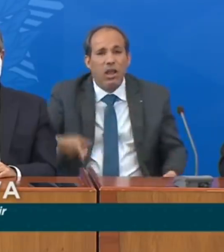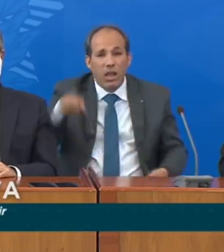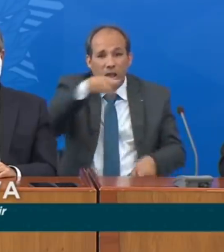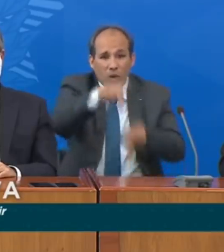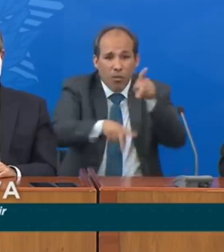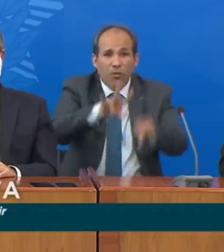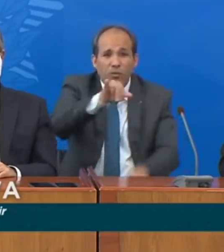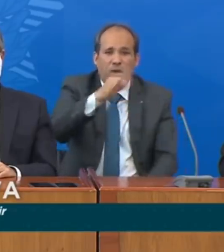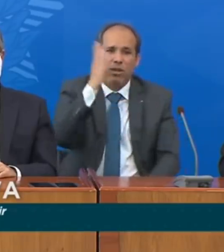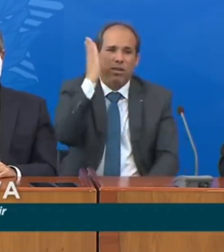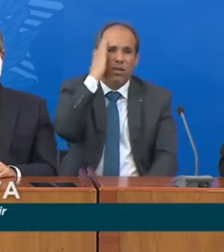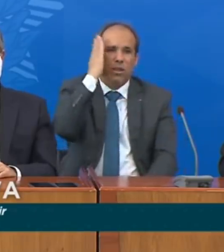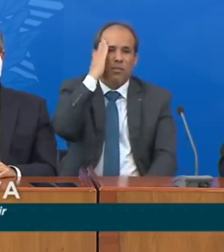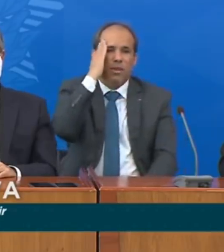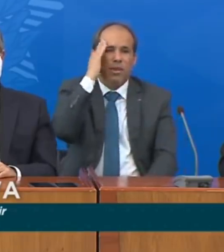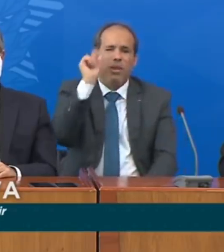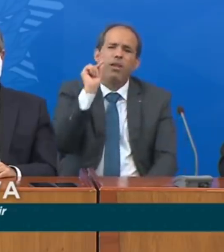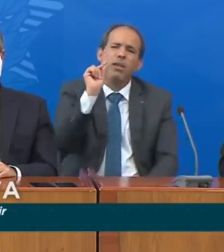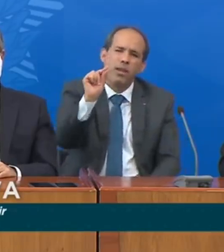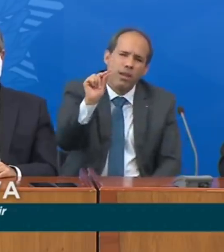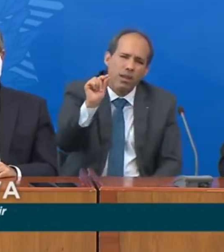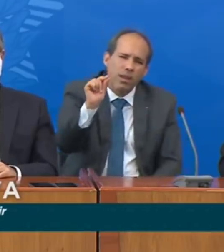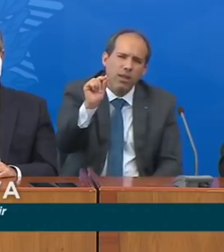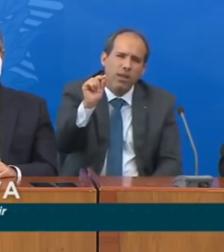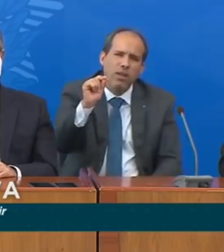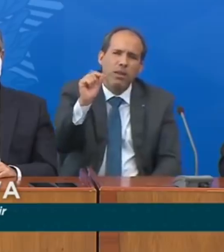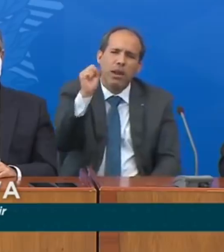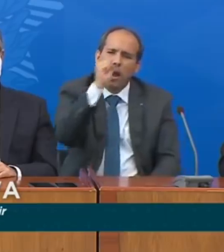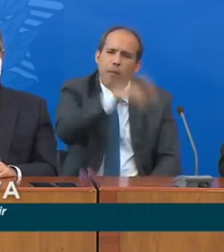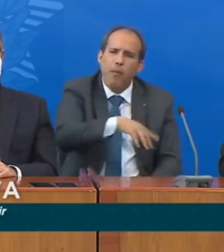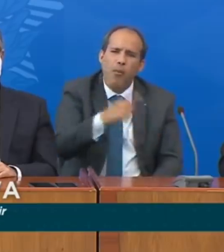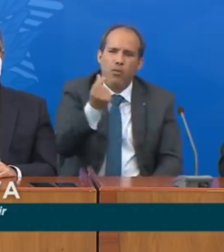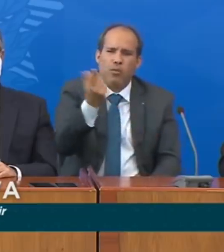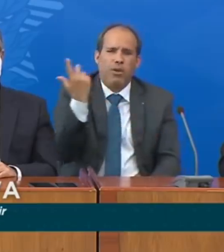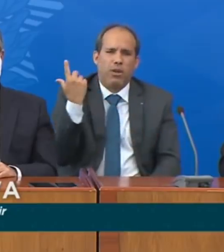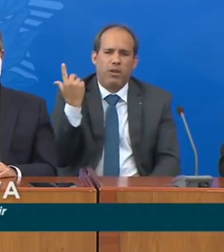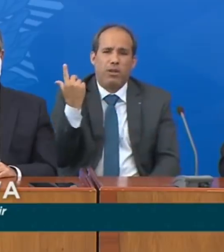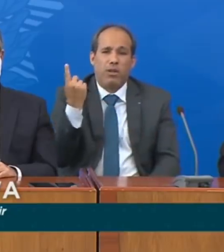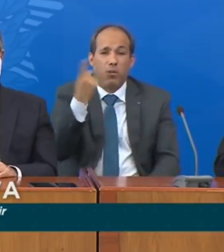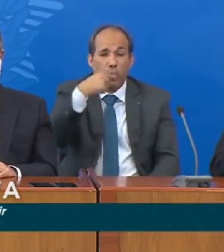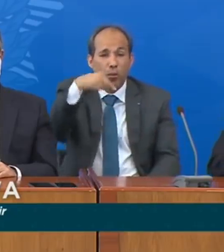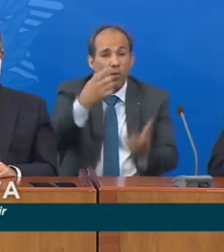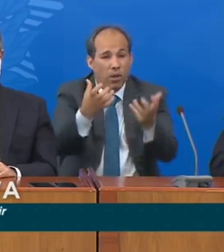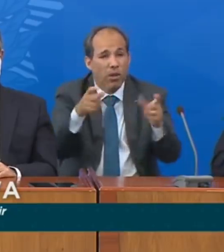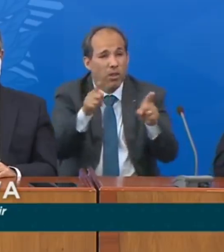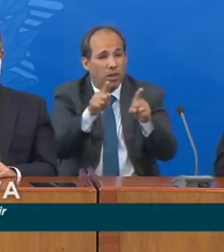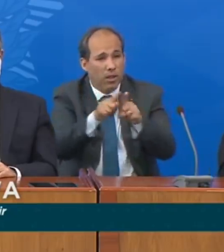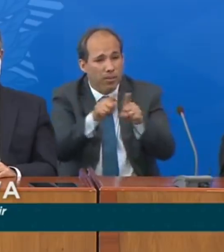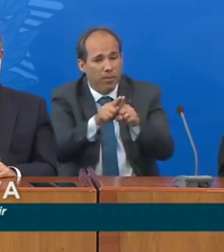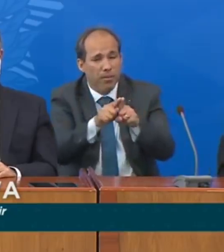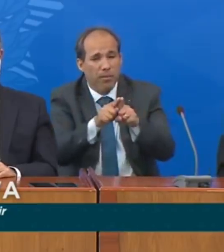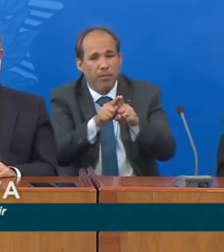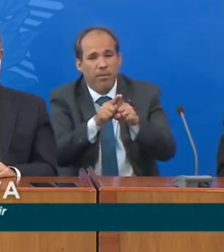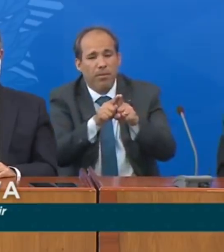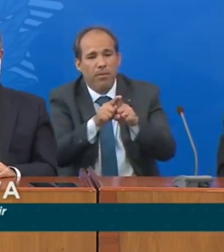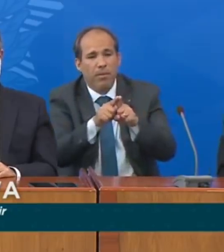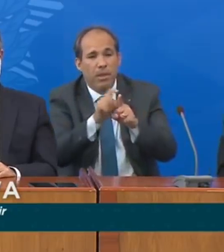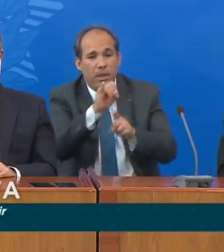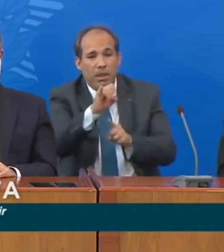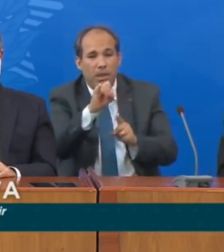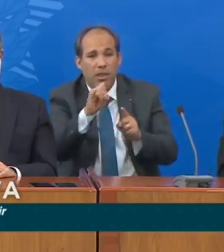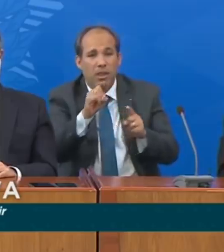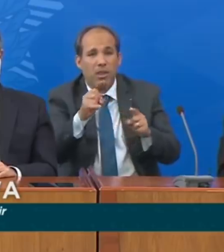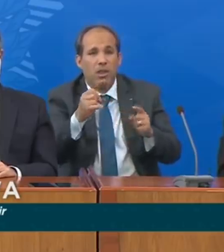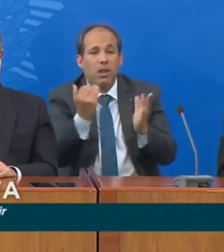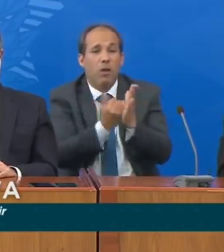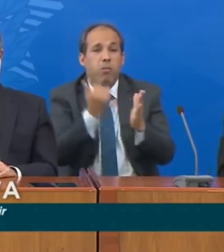quem, porventura, estaria excedendo. E o que nós queremos aqui também? Em aumentando o